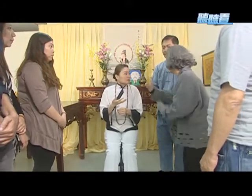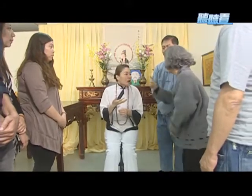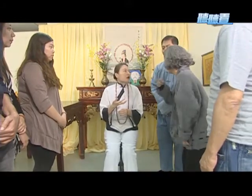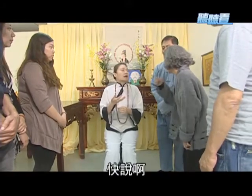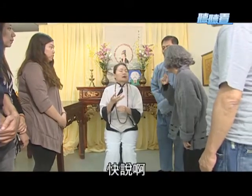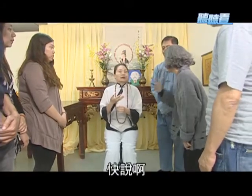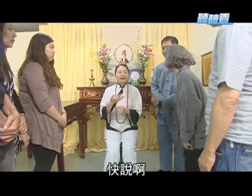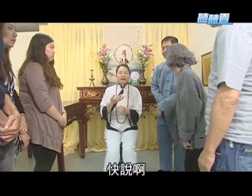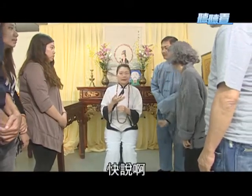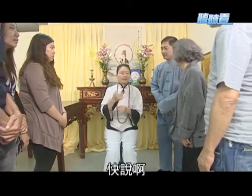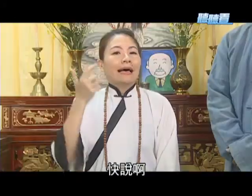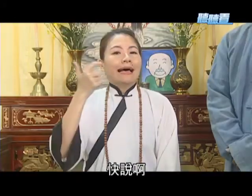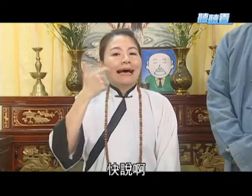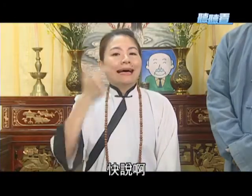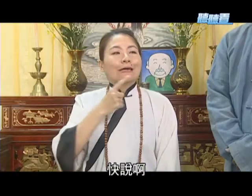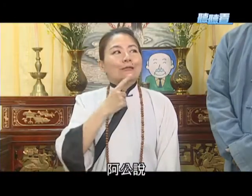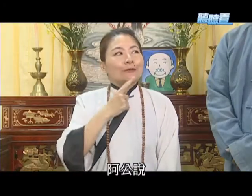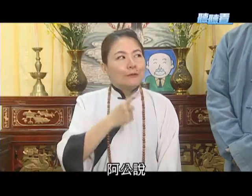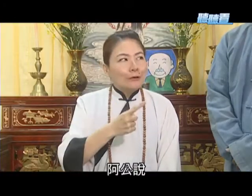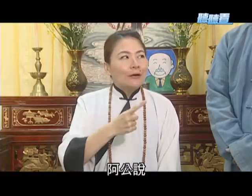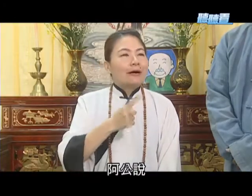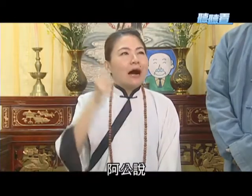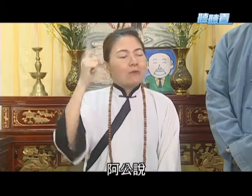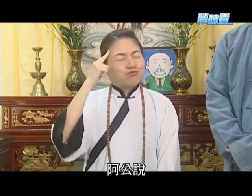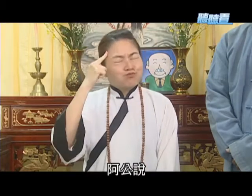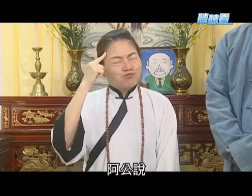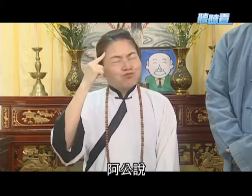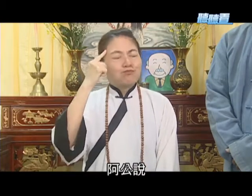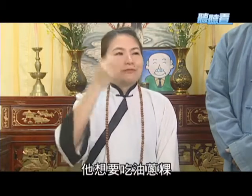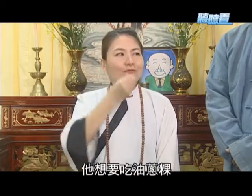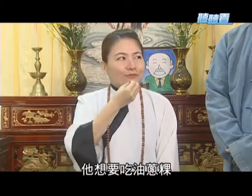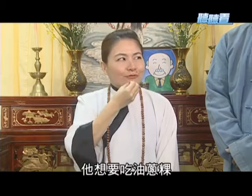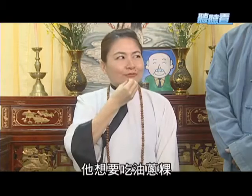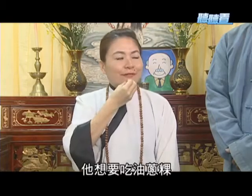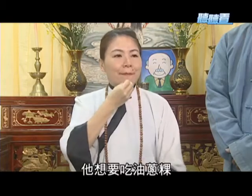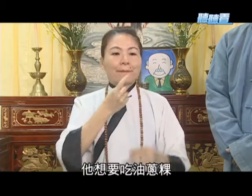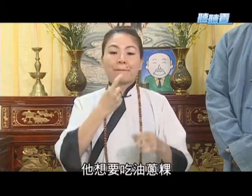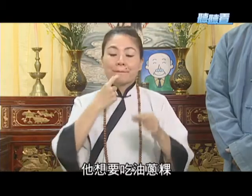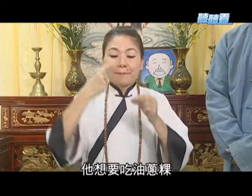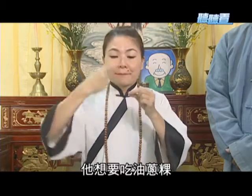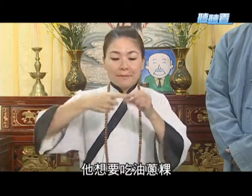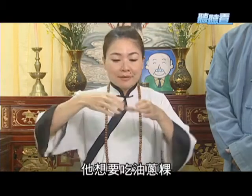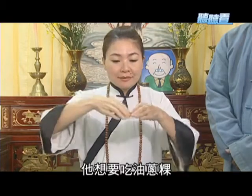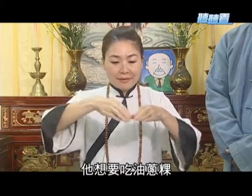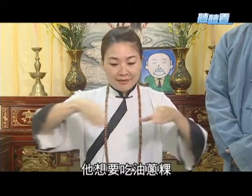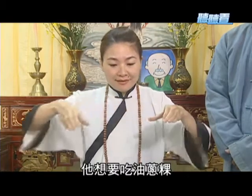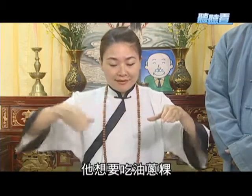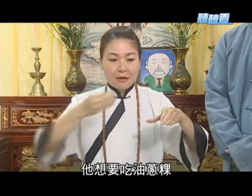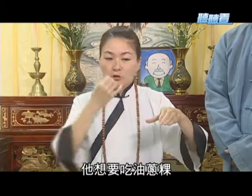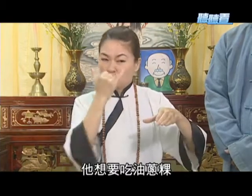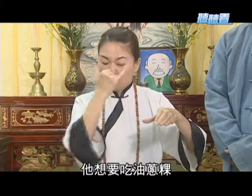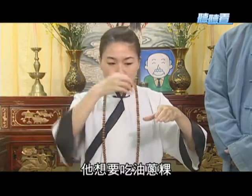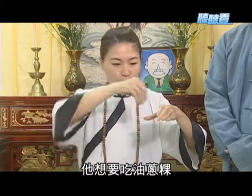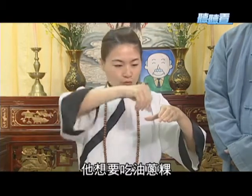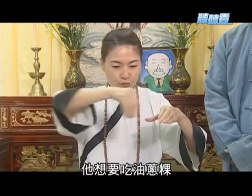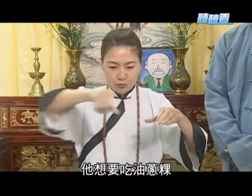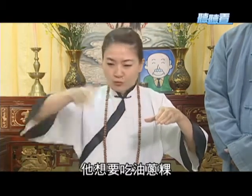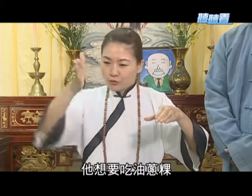快说啊！ 阿公说他想要吃油